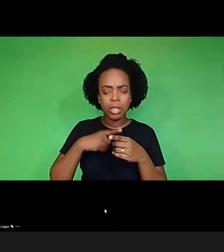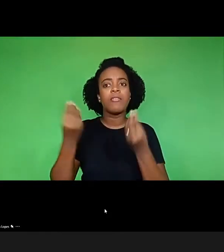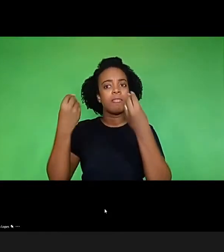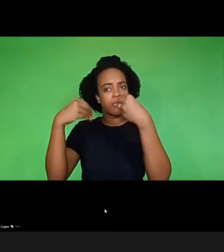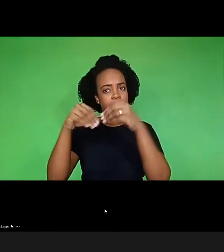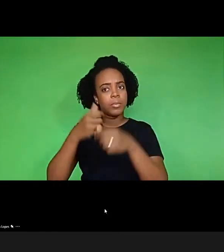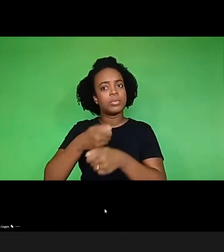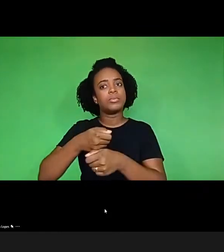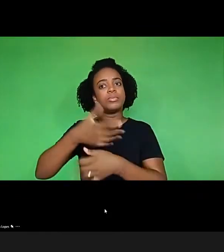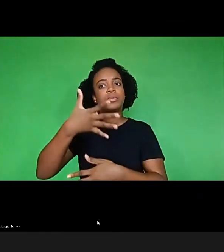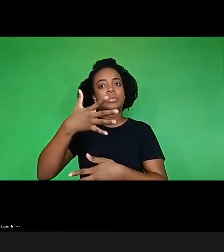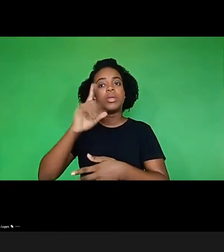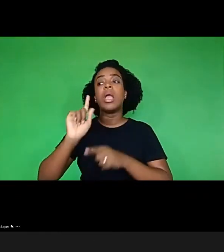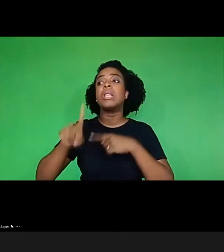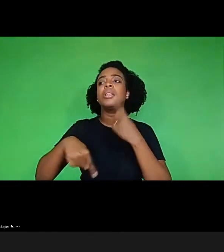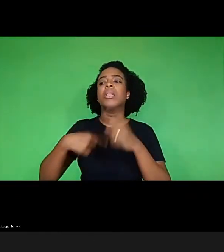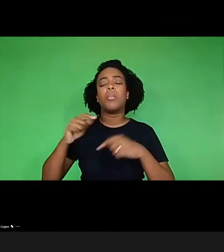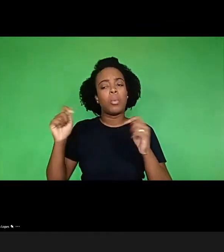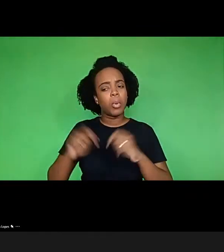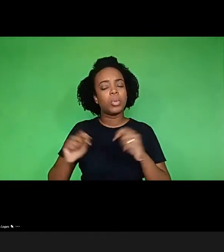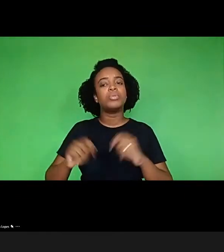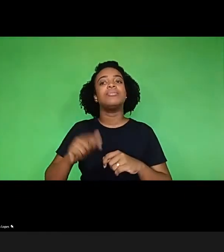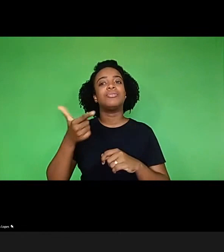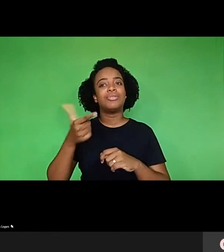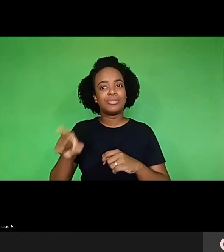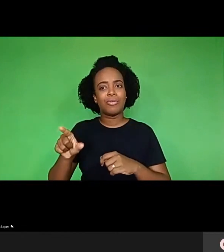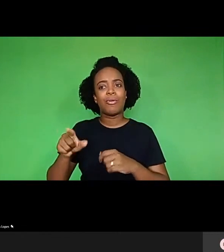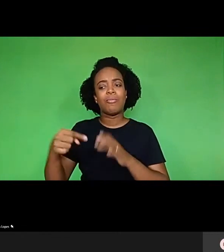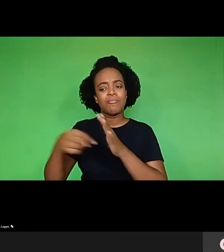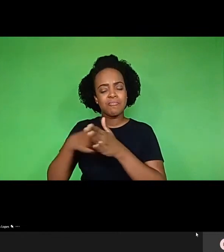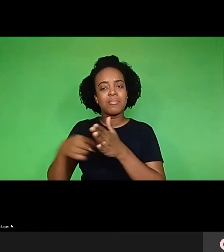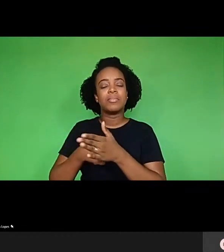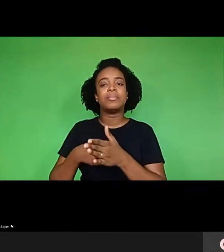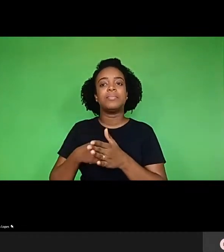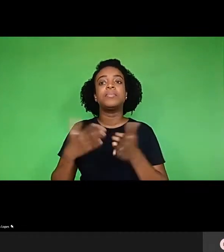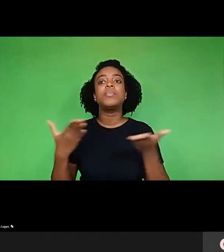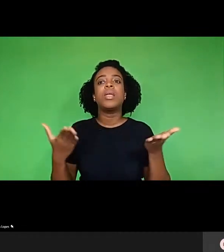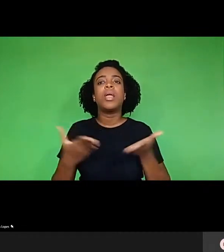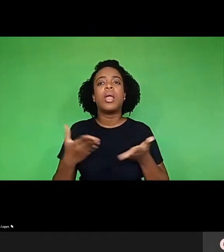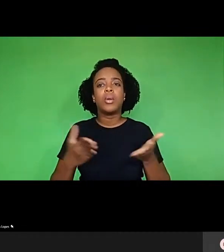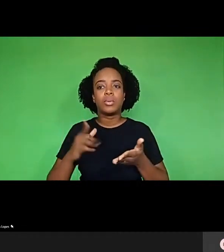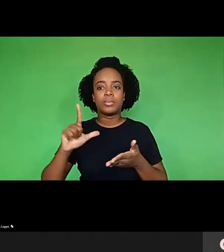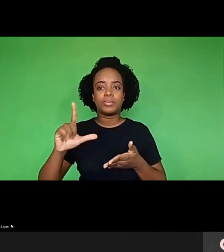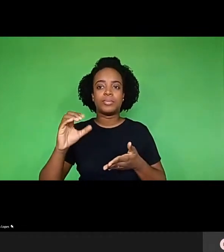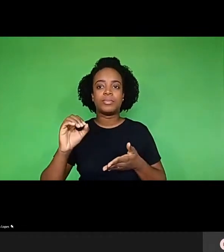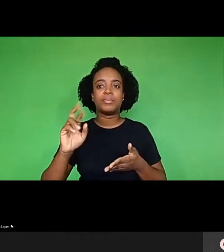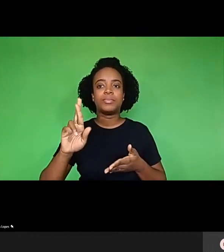surgir mais perguntas depois desse ponto. Eu vou chamar Lorena, a